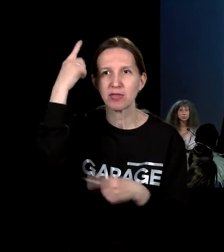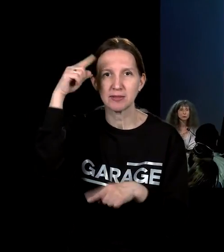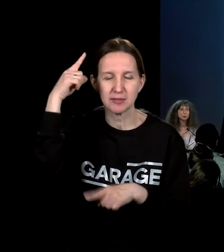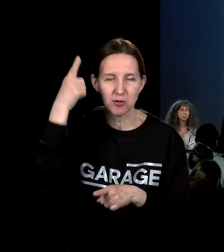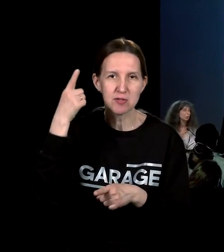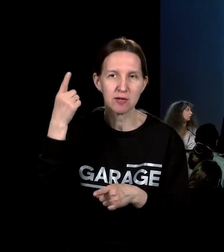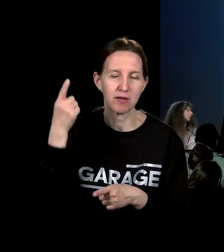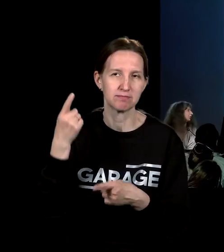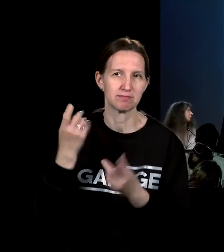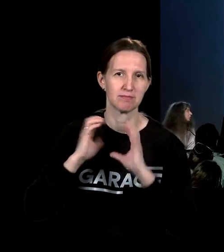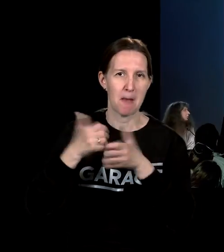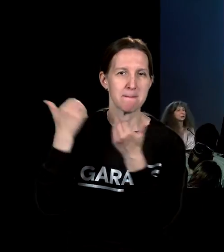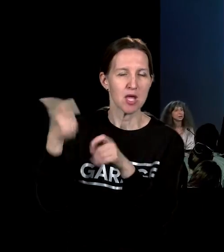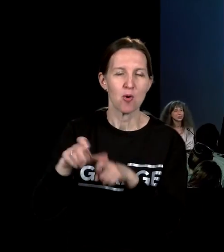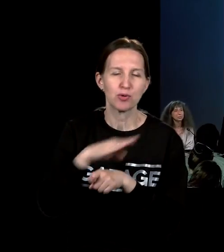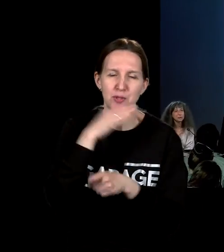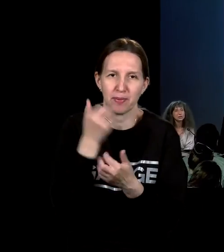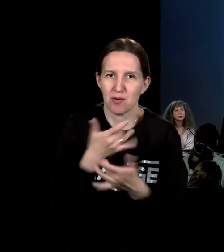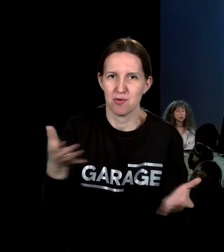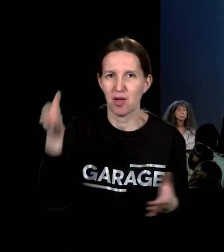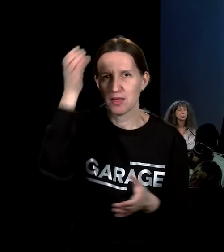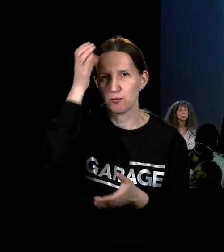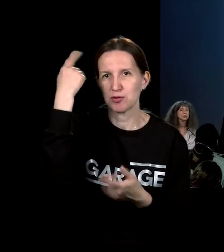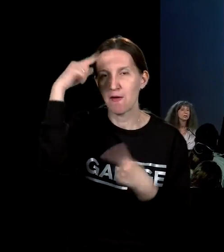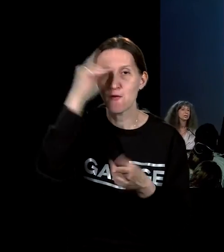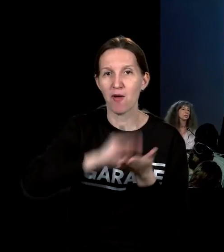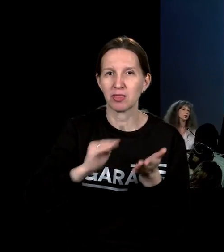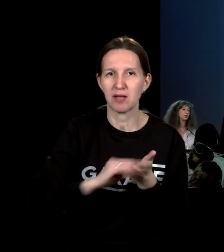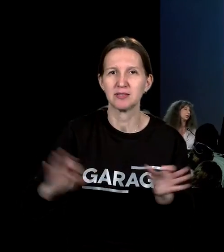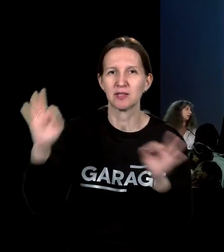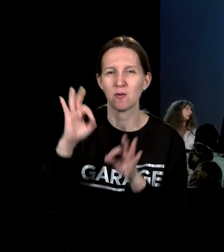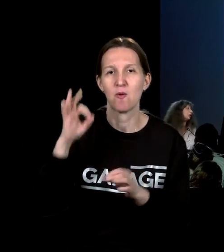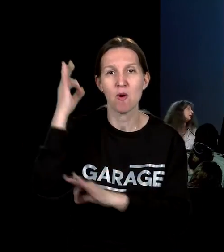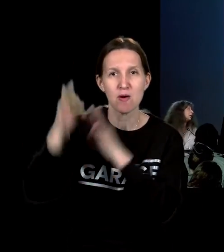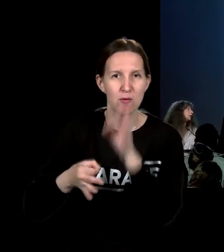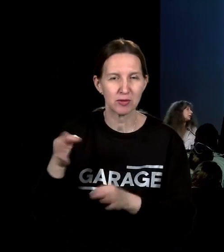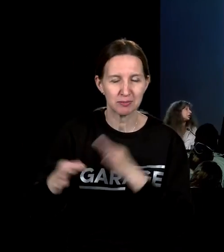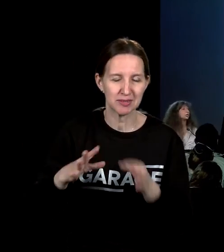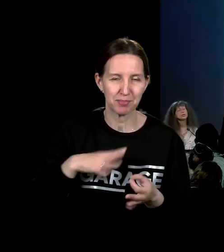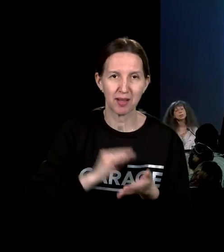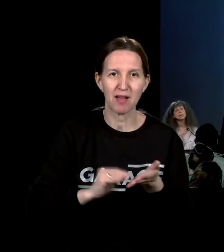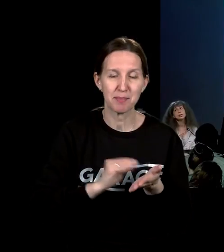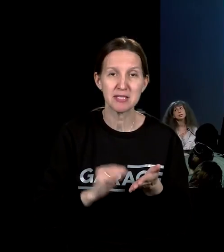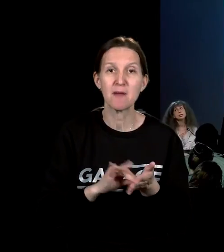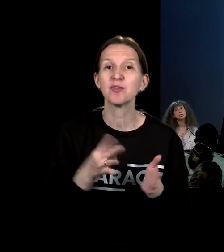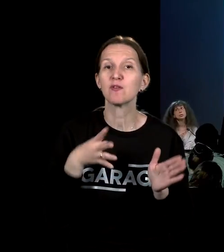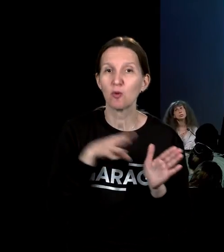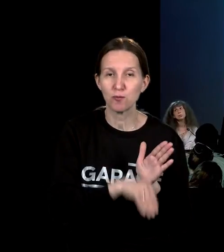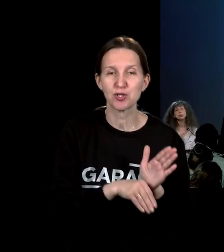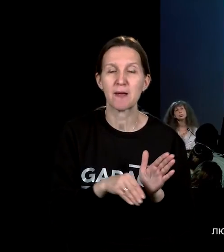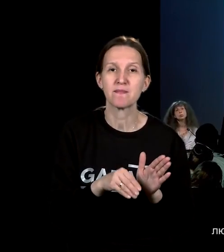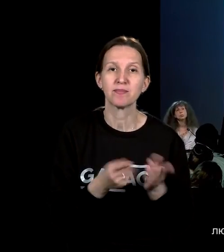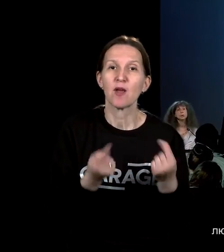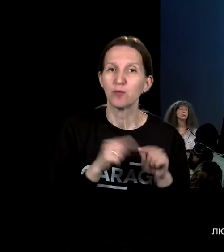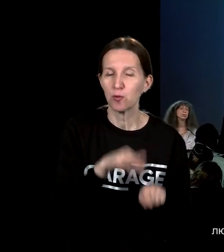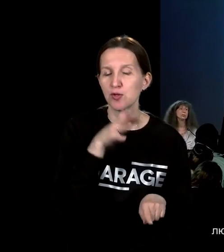научно-фантастического пафоса, очень огромное количество научной фантастики про космос 50-е, 60-е, и в то же время